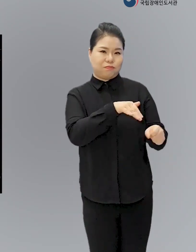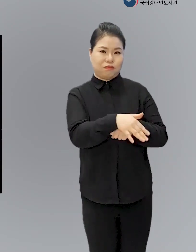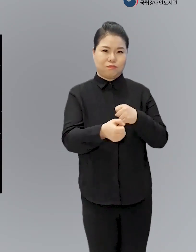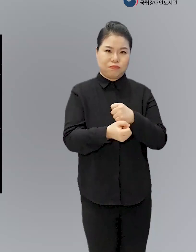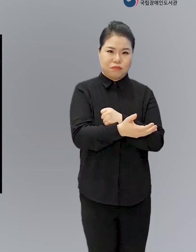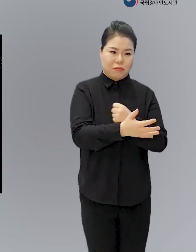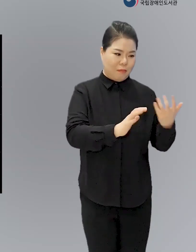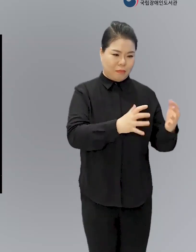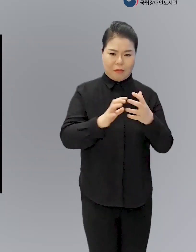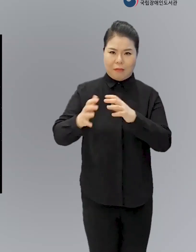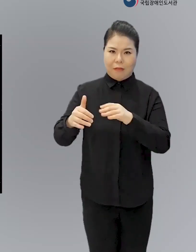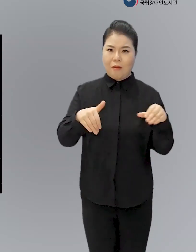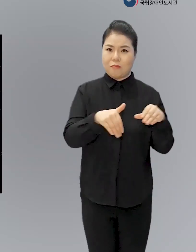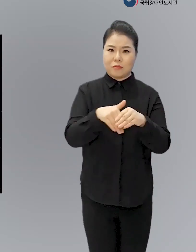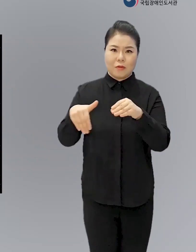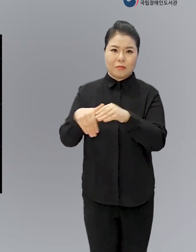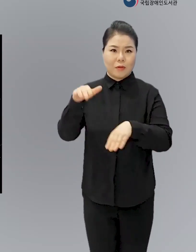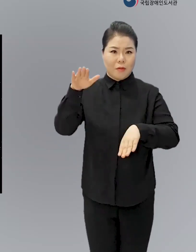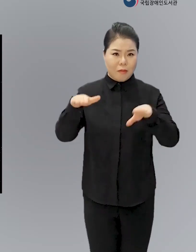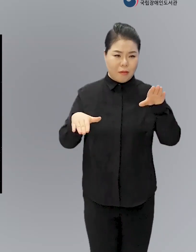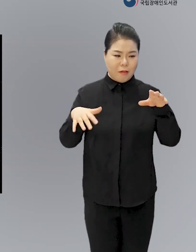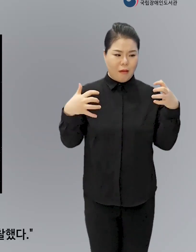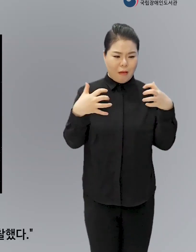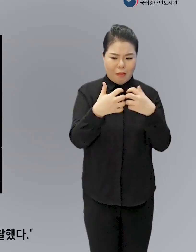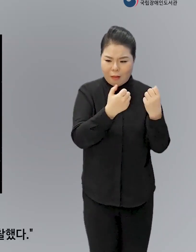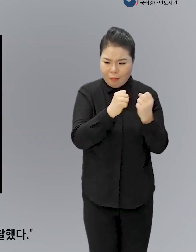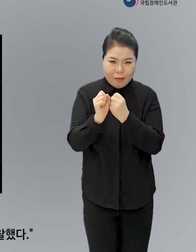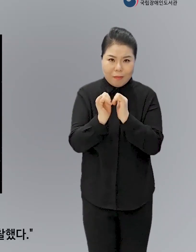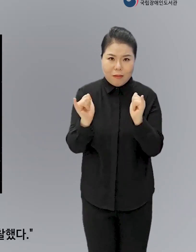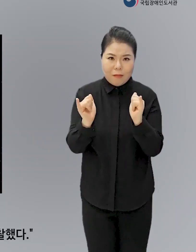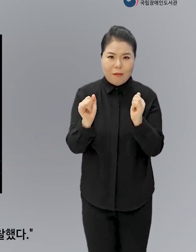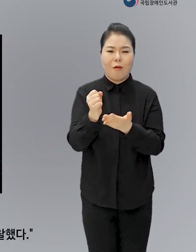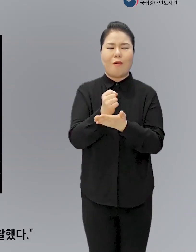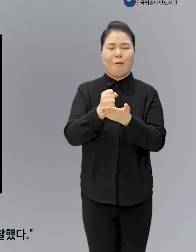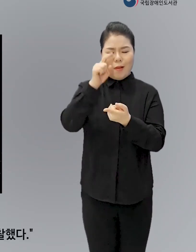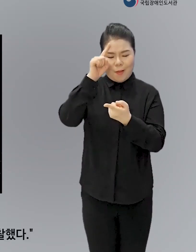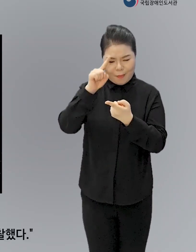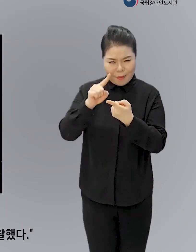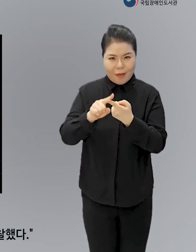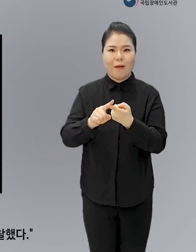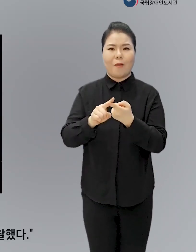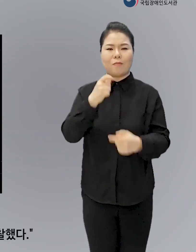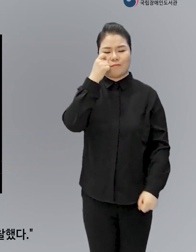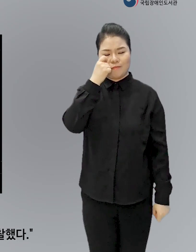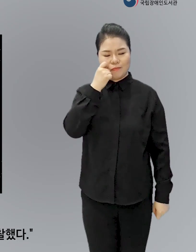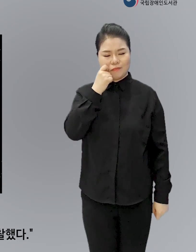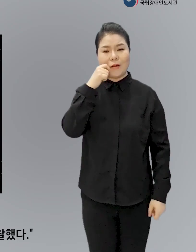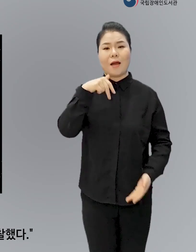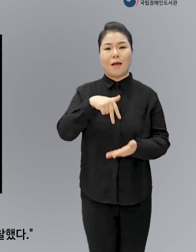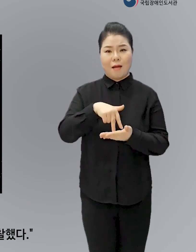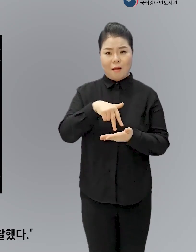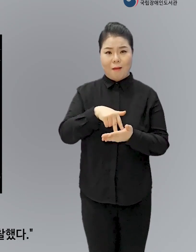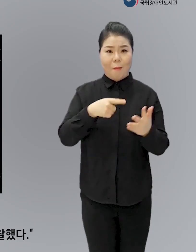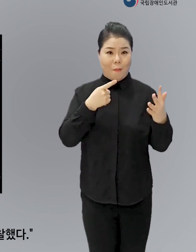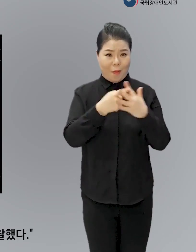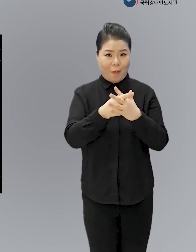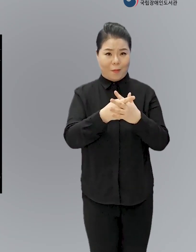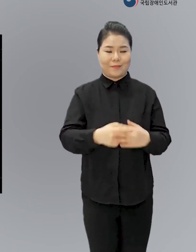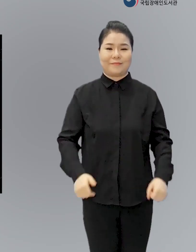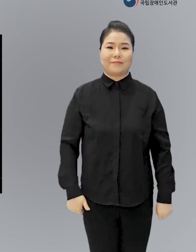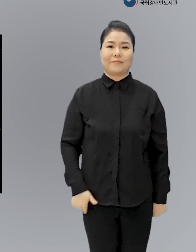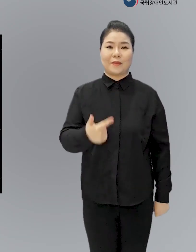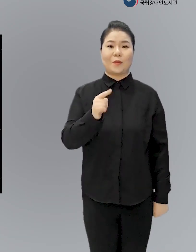식민주의의 영향과 대륙 간 문화 간 격차 속에서 난민이 처한 운명을 타협 없이 연민 어린 시선으로